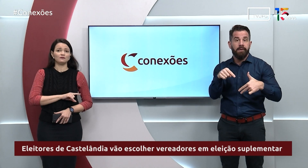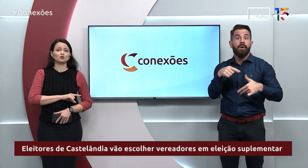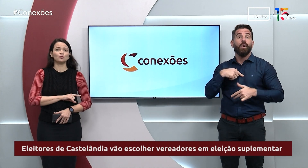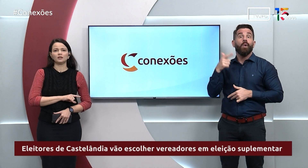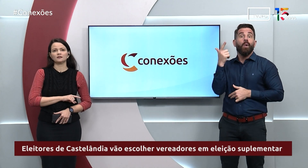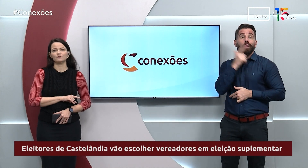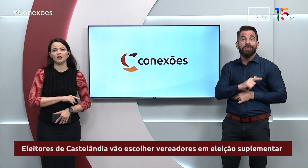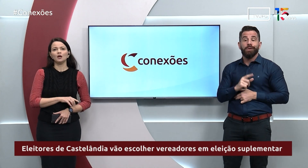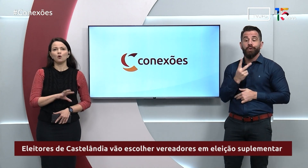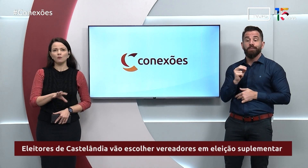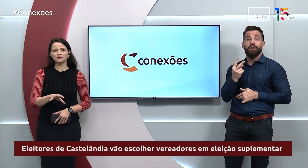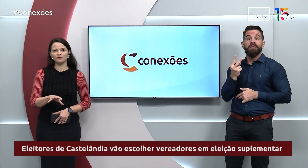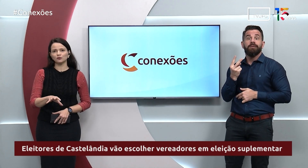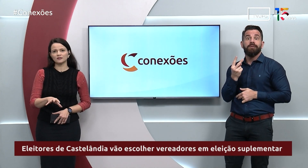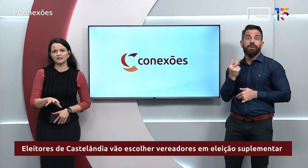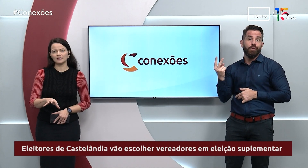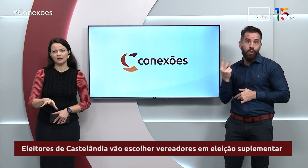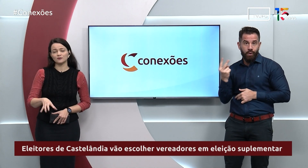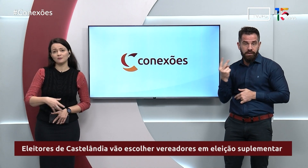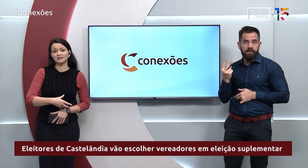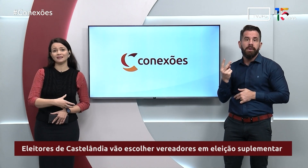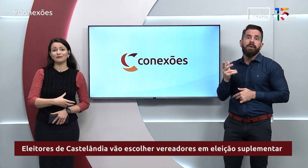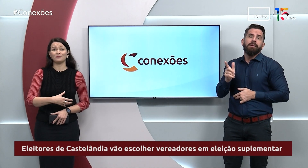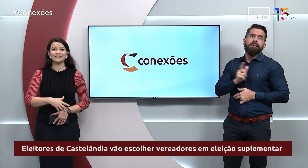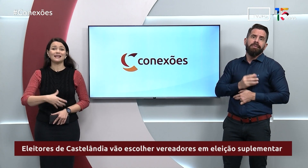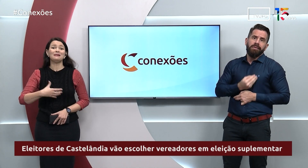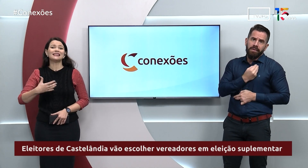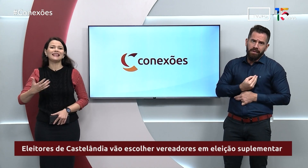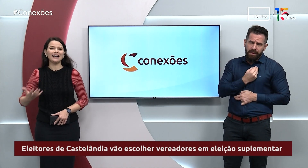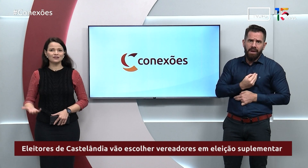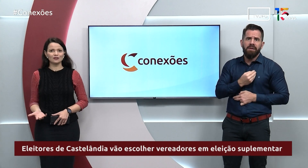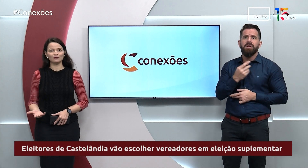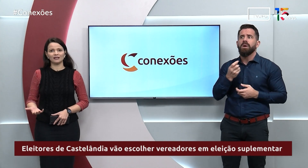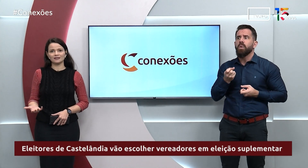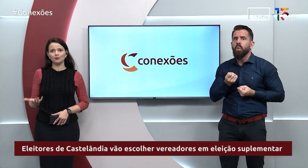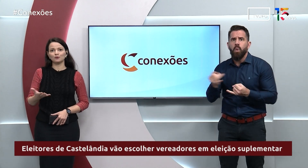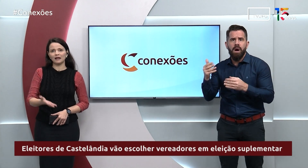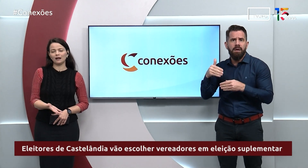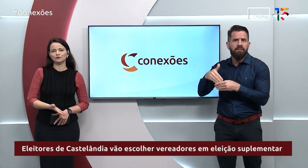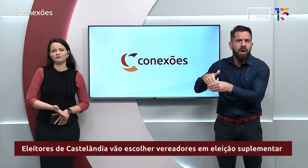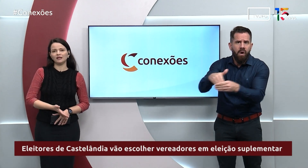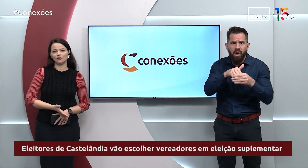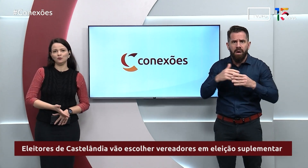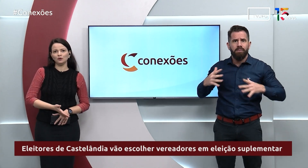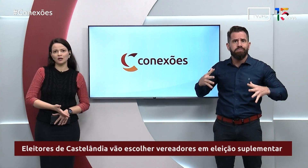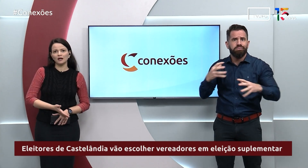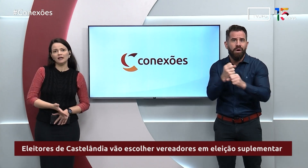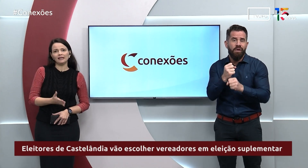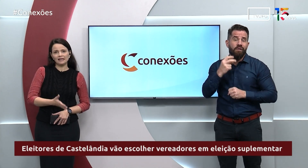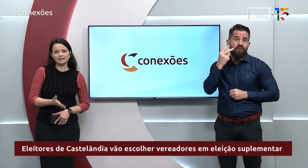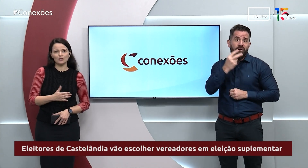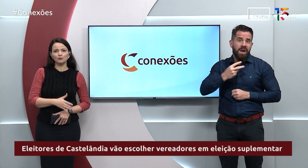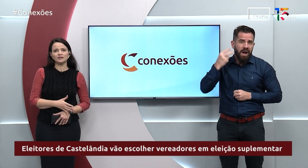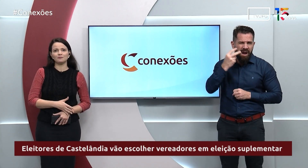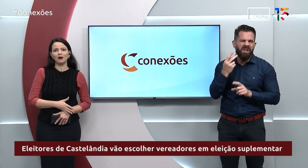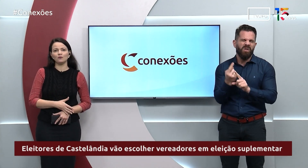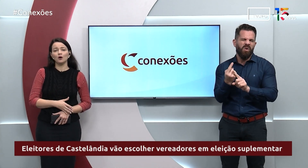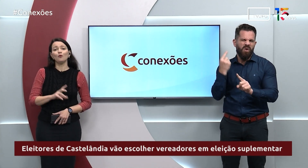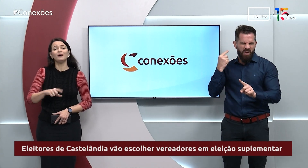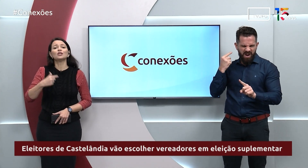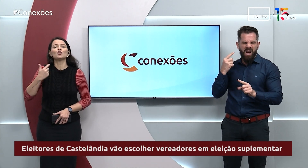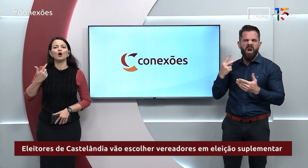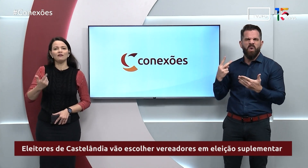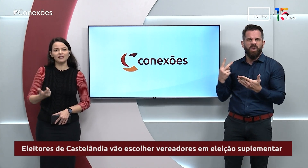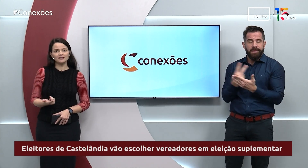em 2022. Como os votos cassados representavam mais da metade da votação para o cargo de vereador na eleição